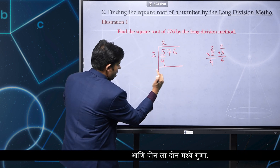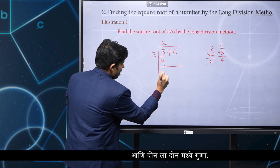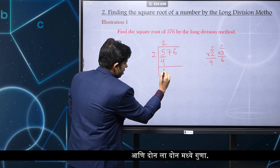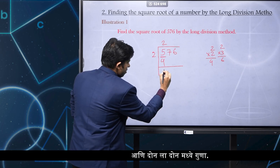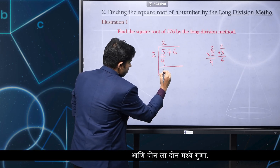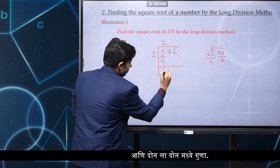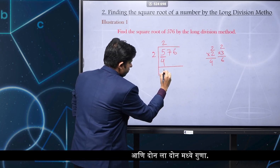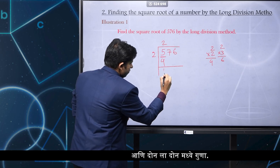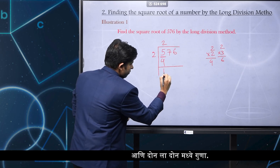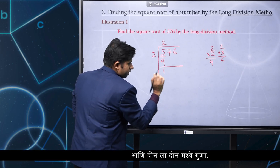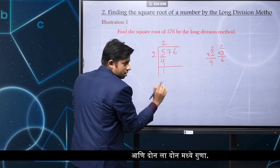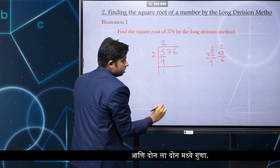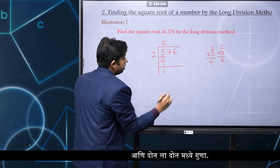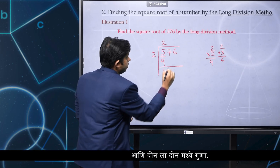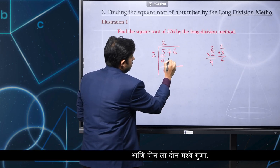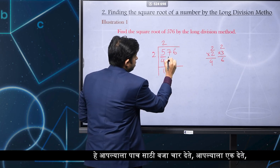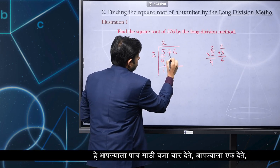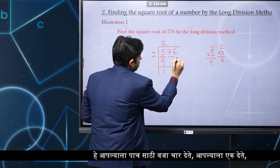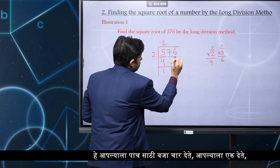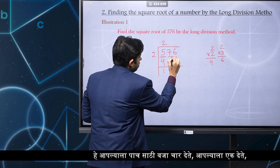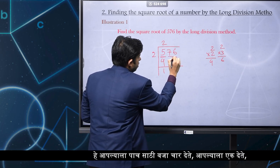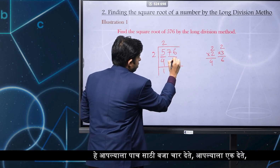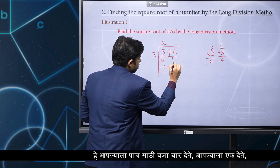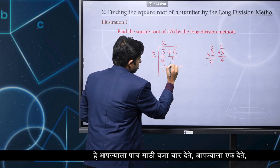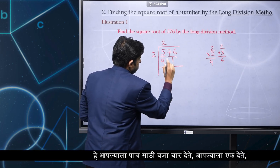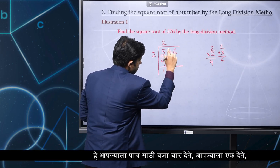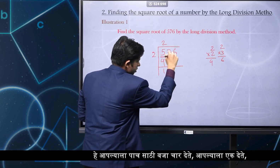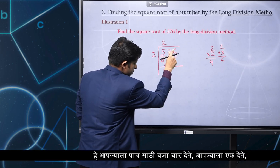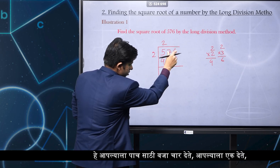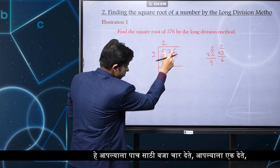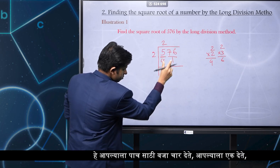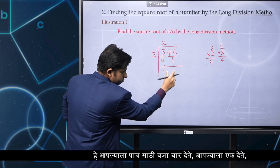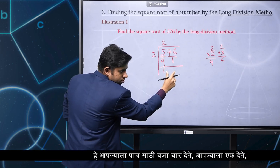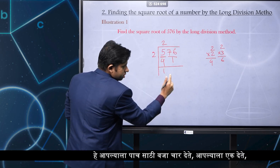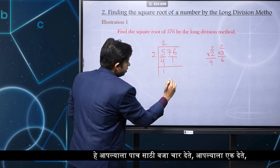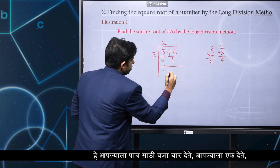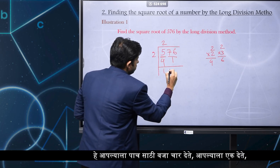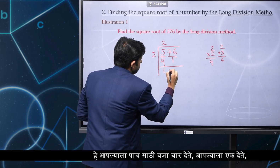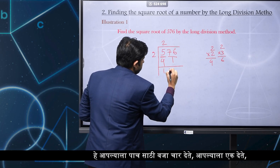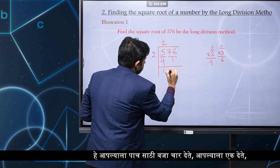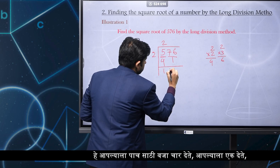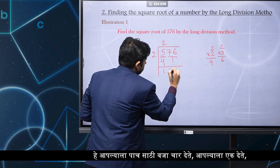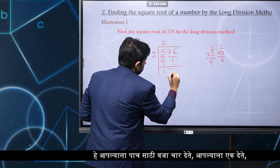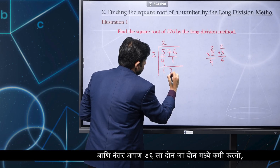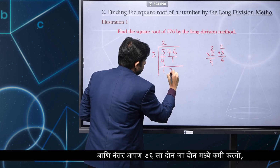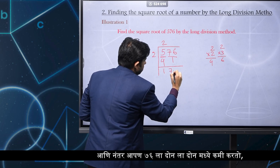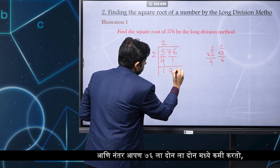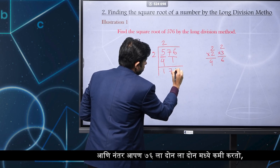आणि 2 ला 2 मध्ये गुणा. हे आपल्याला 5 साठी -4 देते, आपल्याला 1 देते आणि नंतर